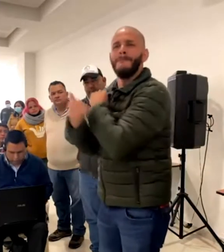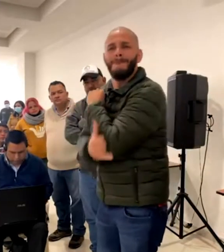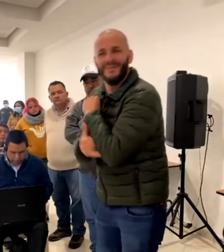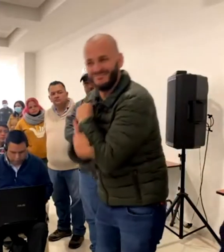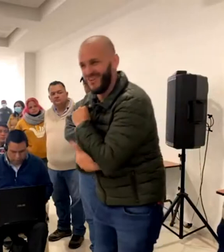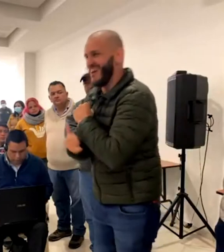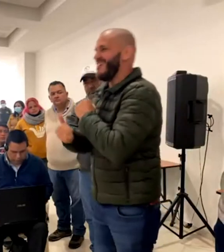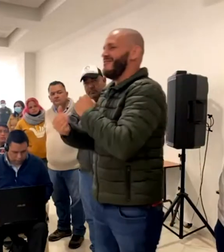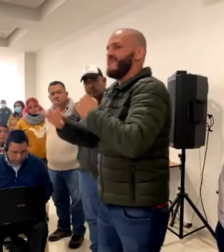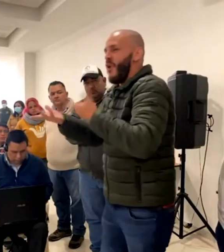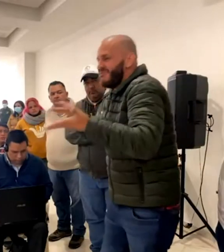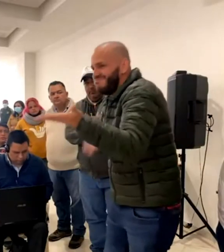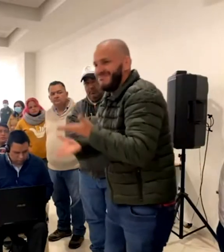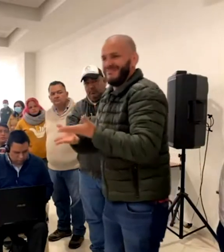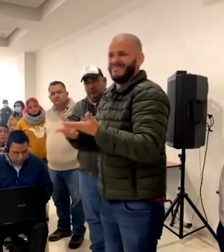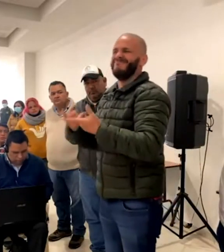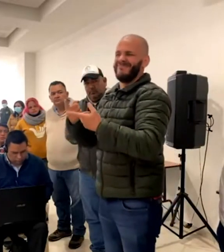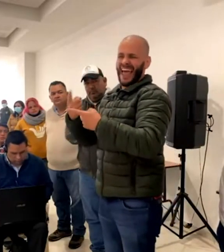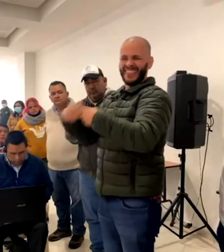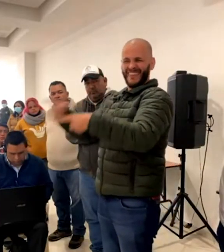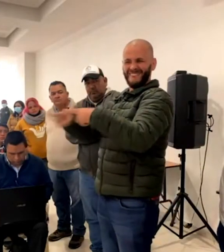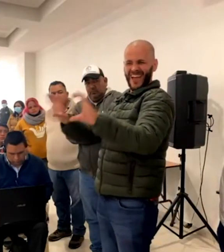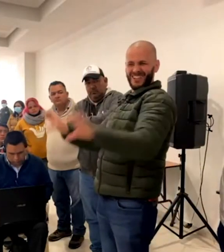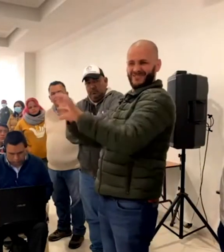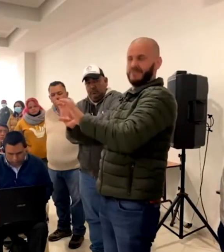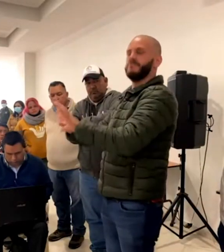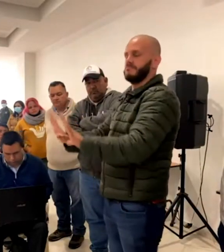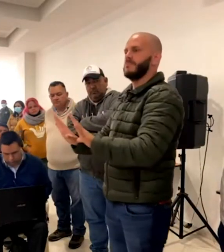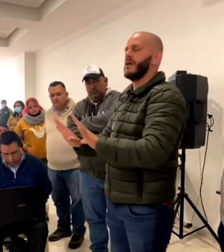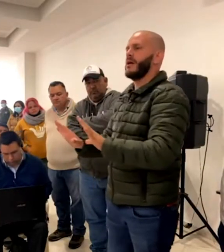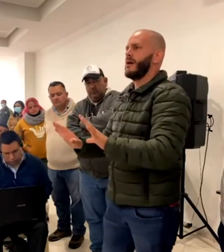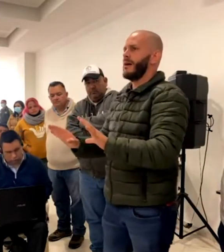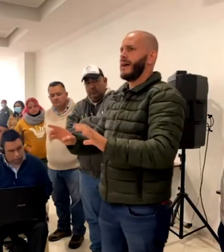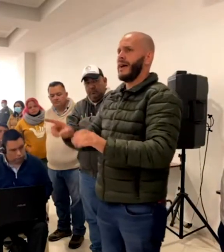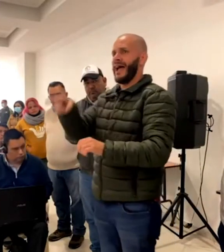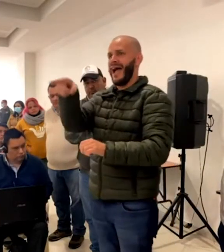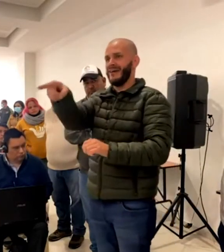y así hemos hecho diferentes actividades como viajes nacionales